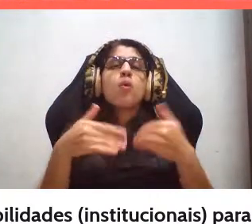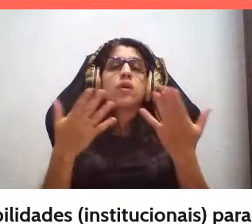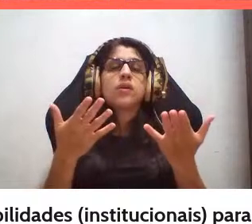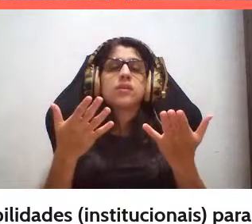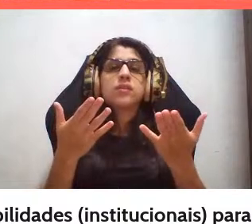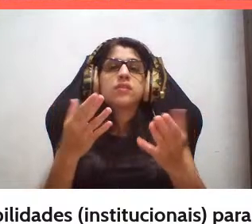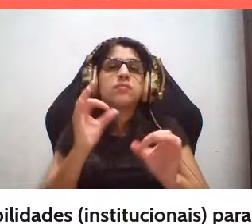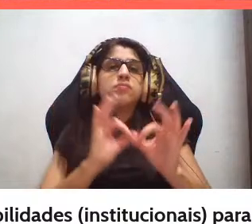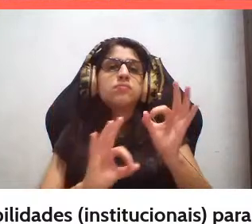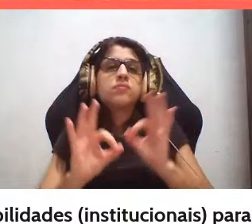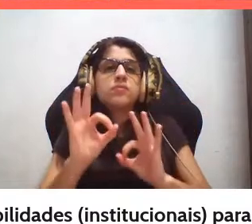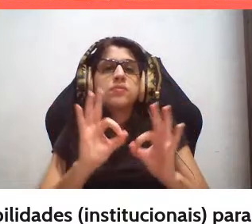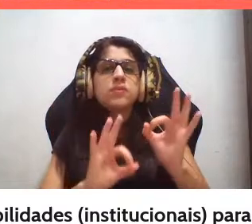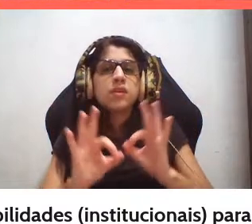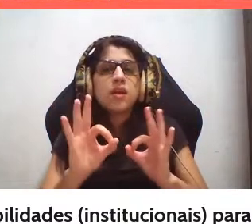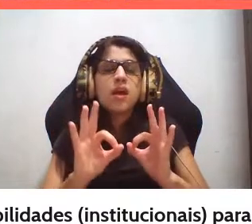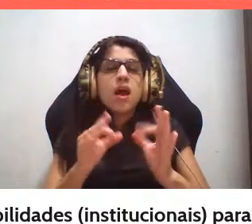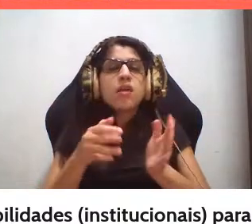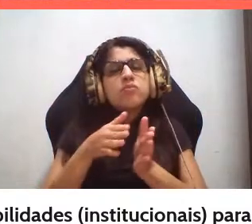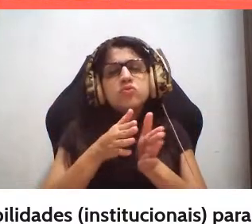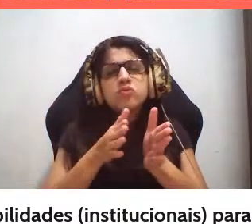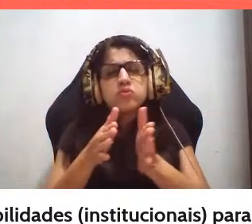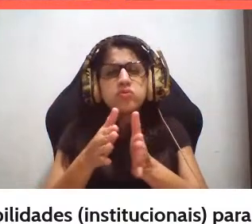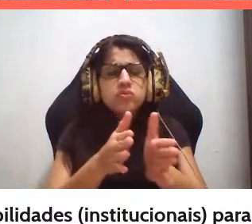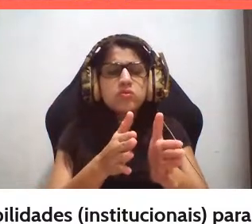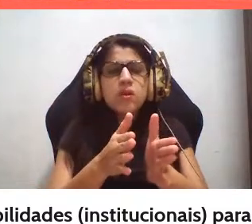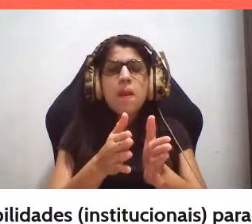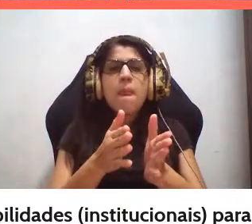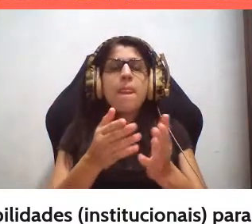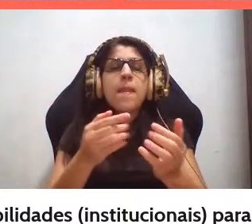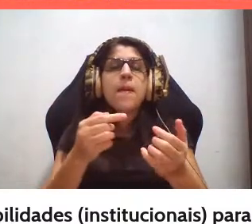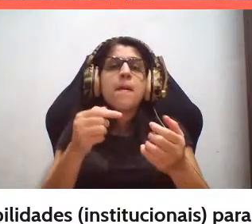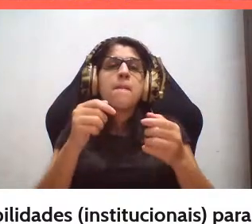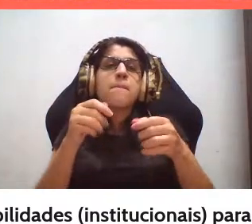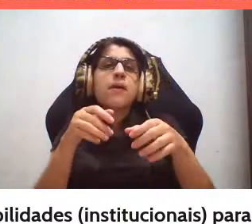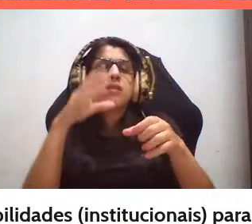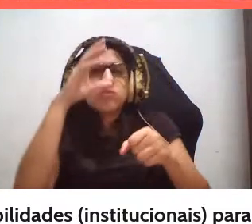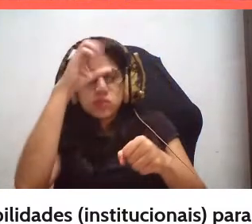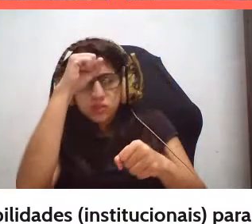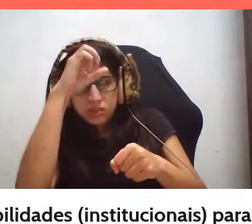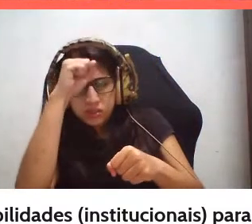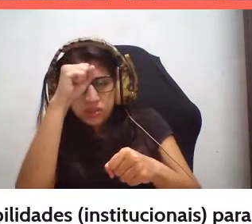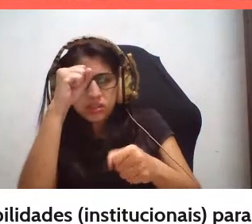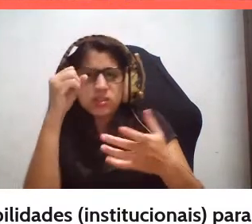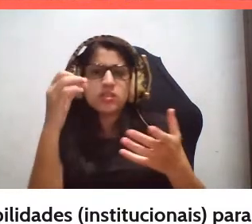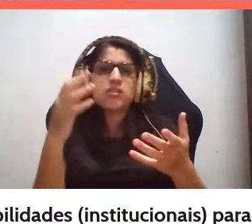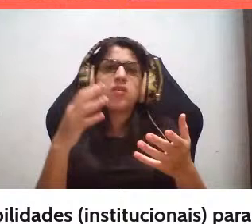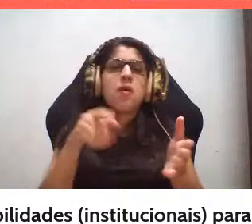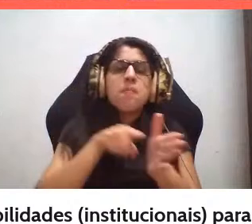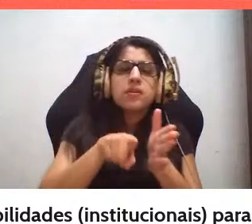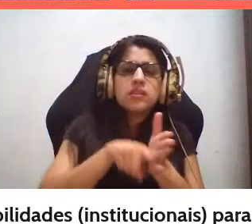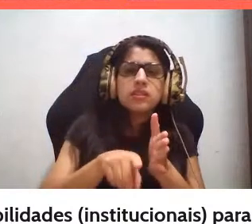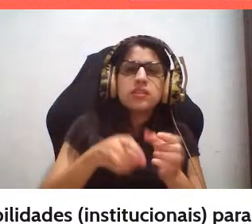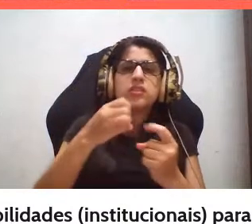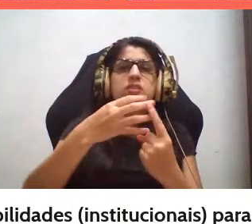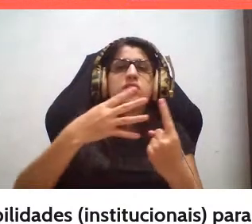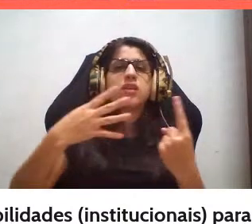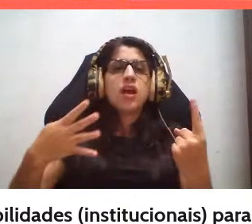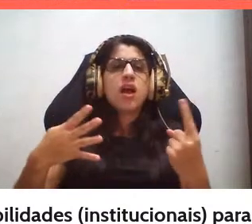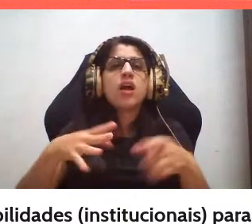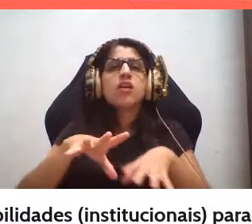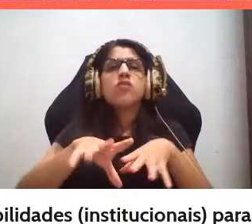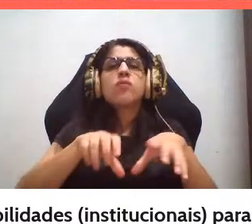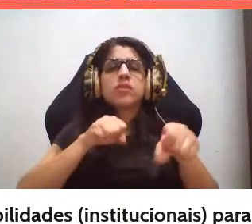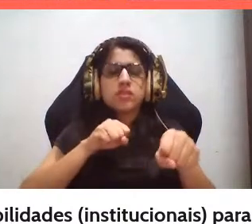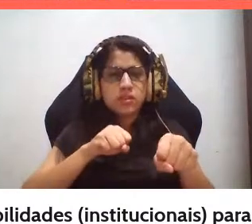viabilidades institucionais para articularmos o ensino, a pesquisa e a extensão na formação, sobretudo dos estudantes